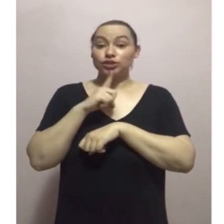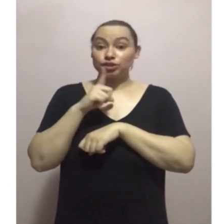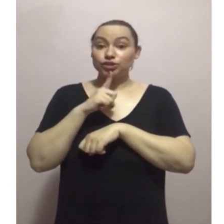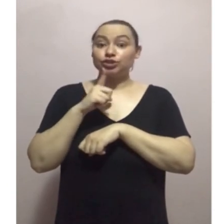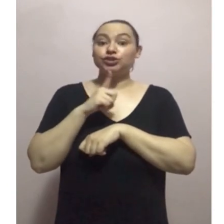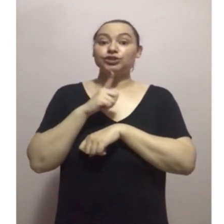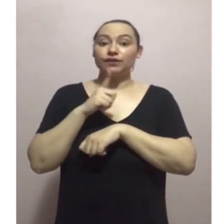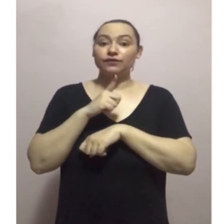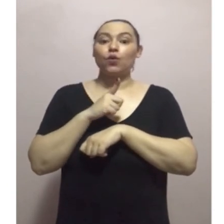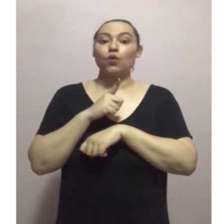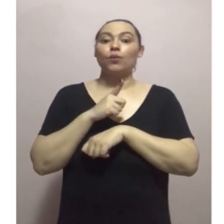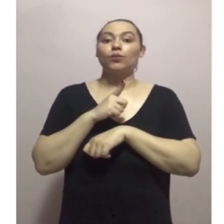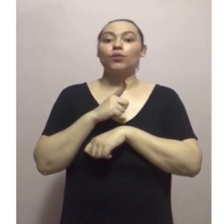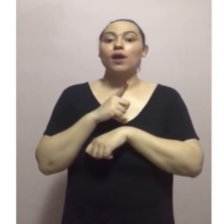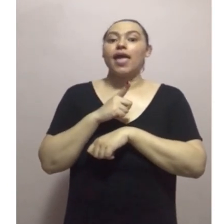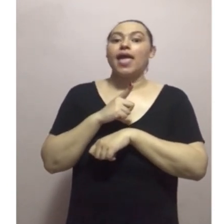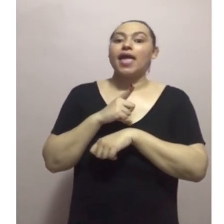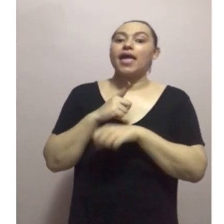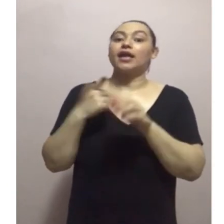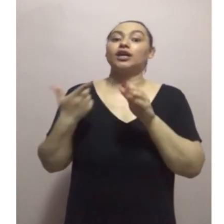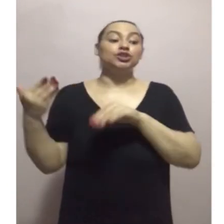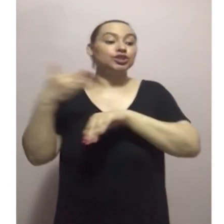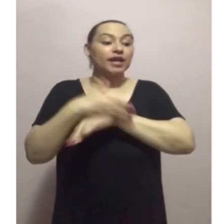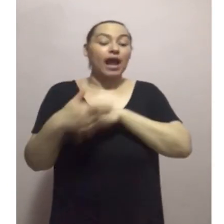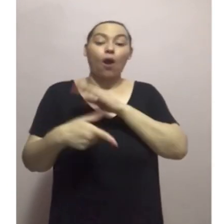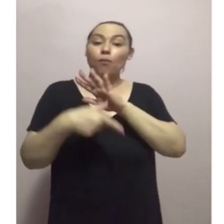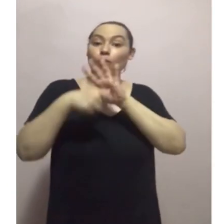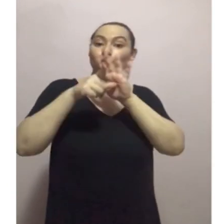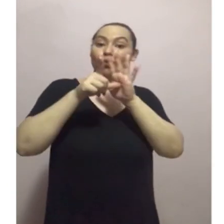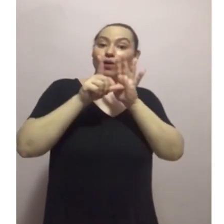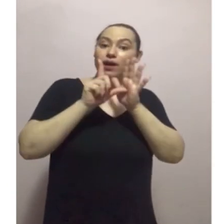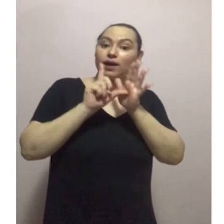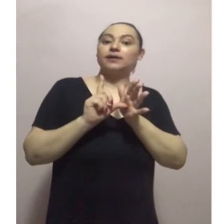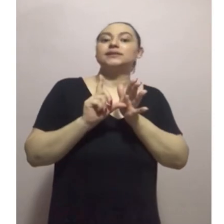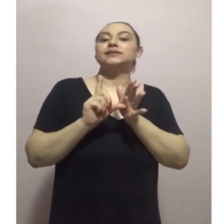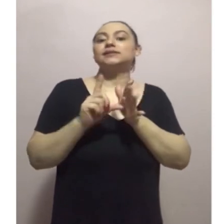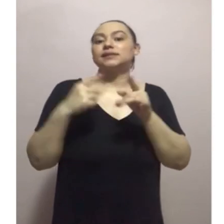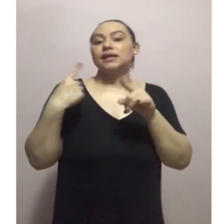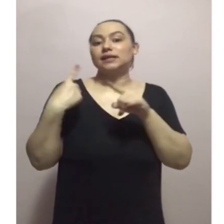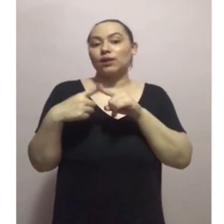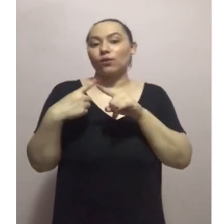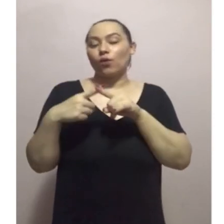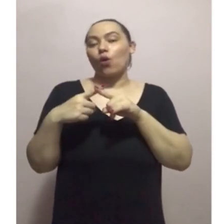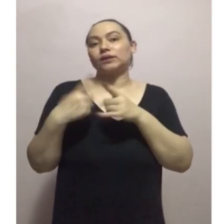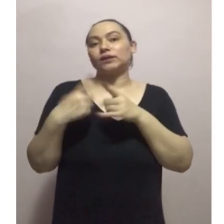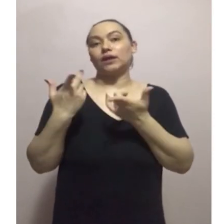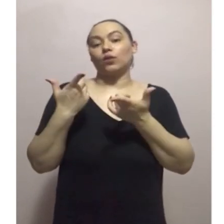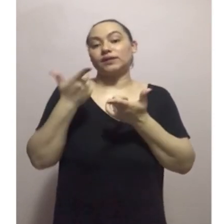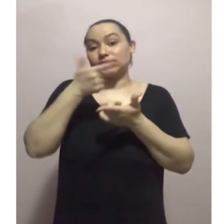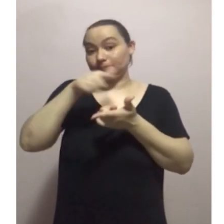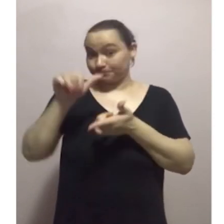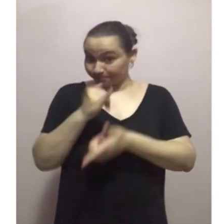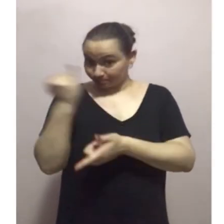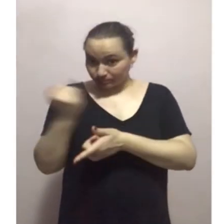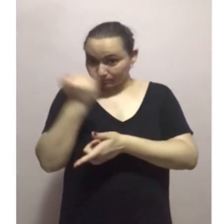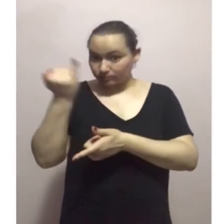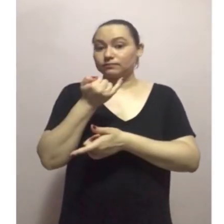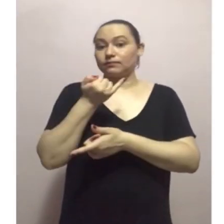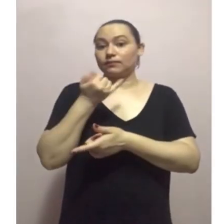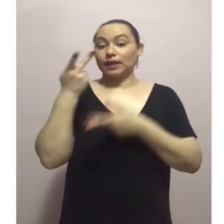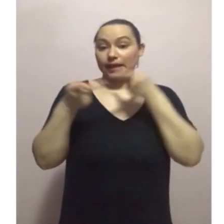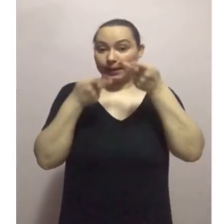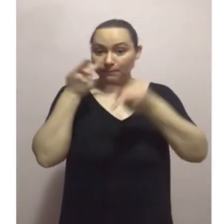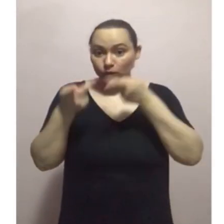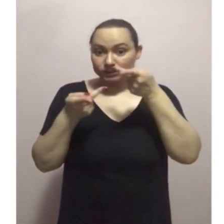esses transportes. Às vezes, a pessoa tinha que chegar um pouquinho mais cedo para dar tempo de pegar o outro. Outra coisa que eu acho importante a